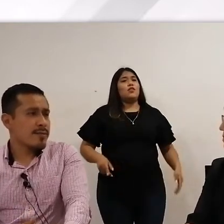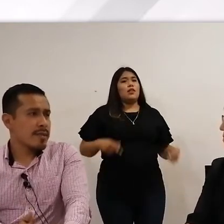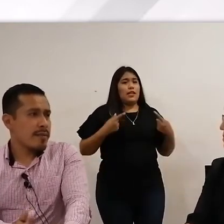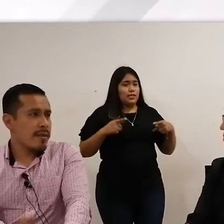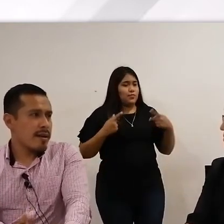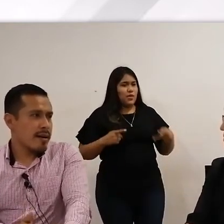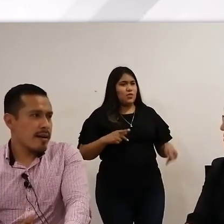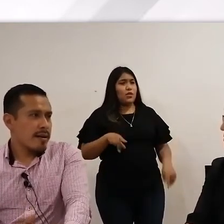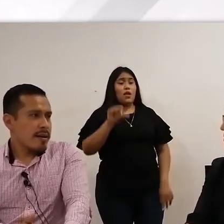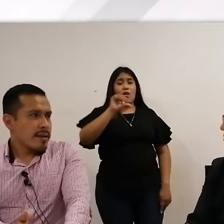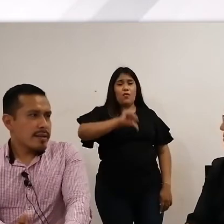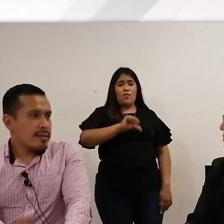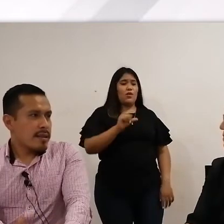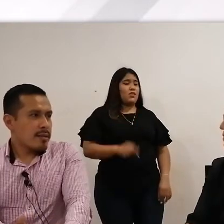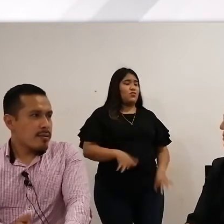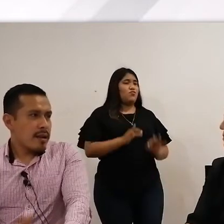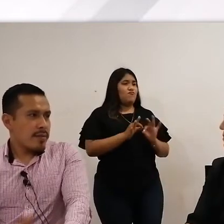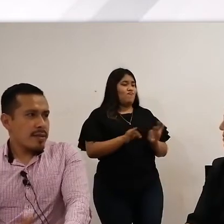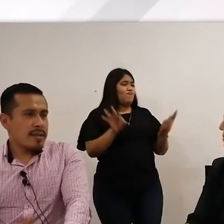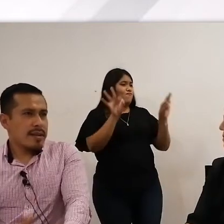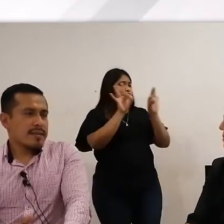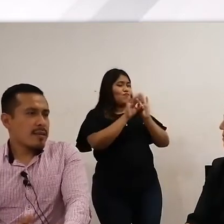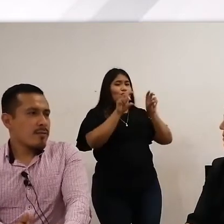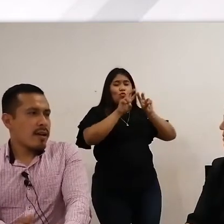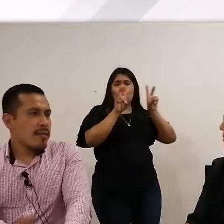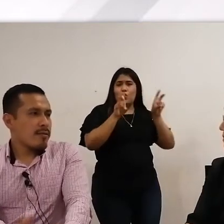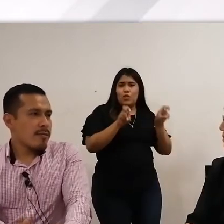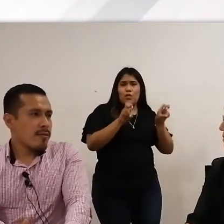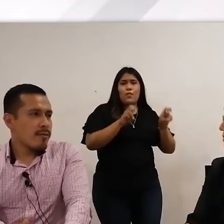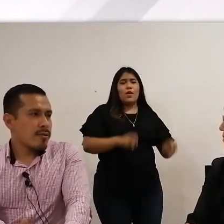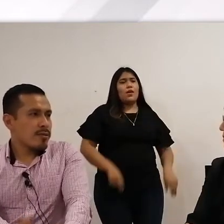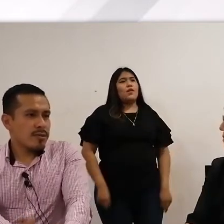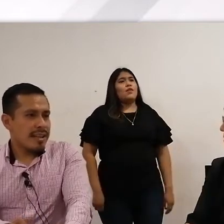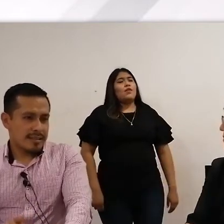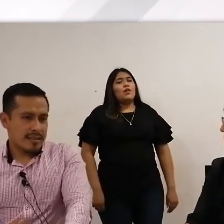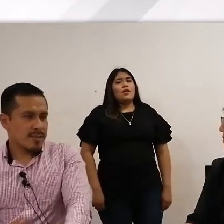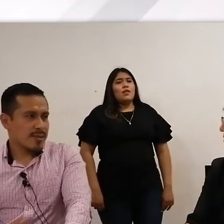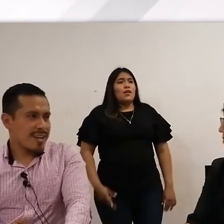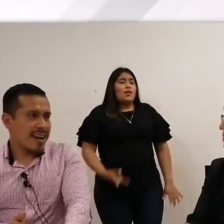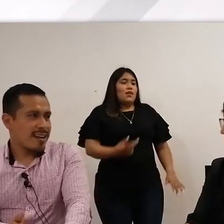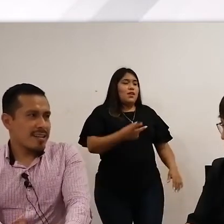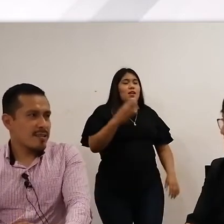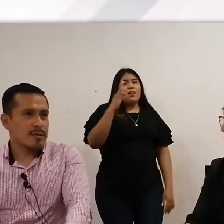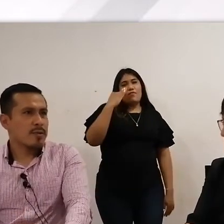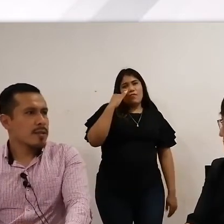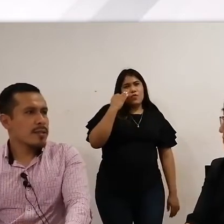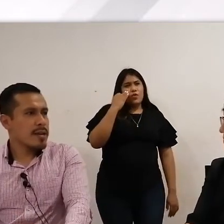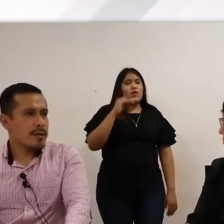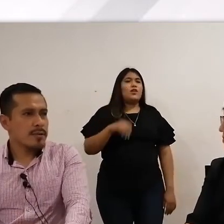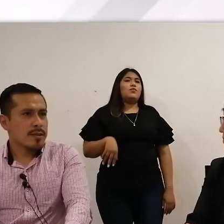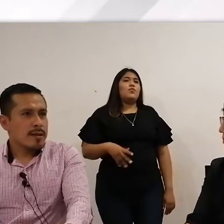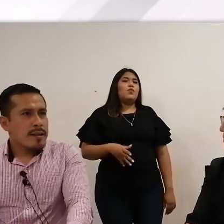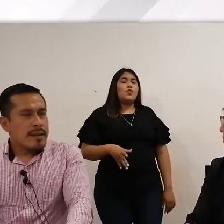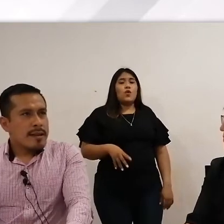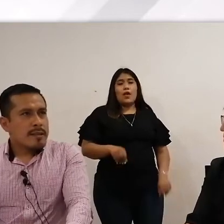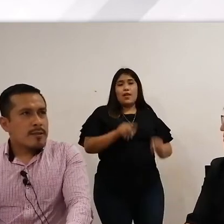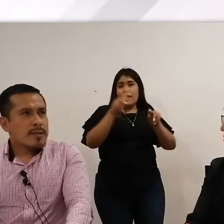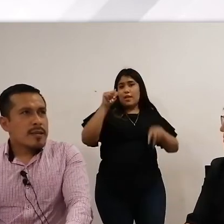época es un tema que está totalmente saturando las redes sociales, los